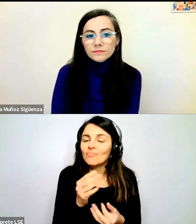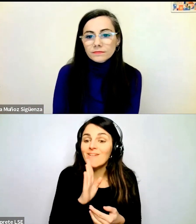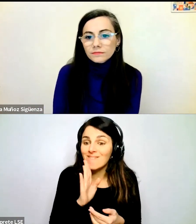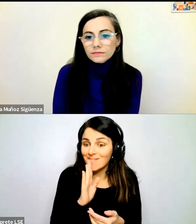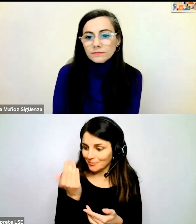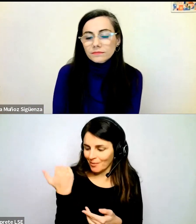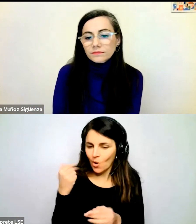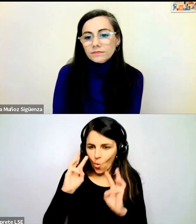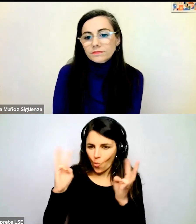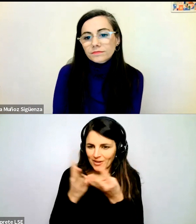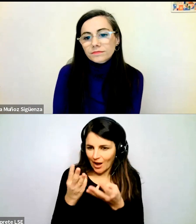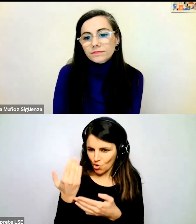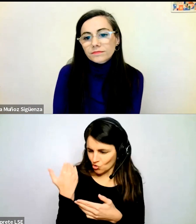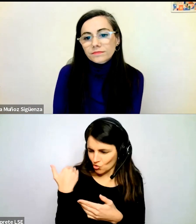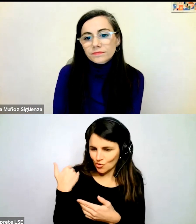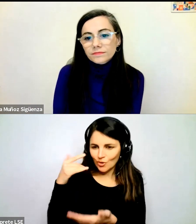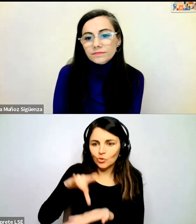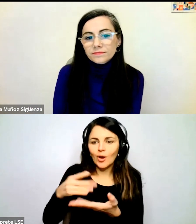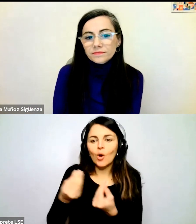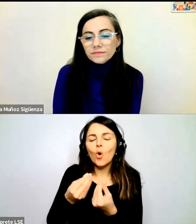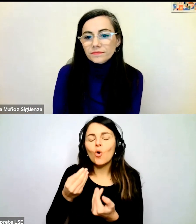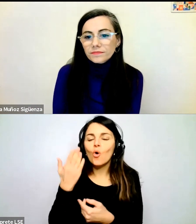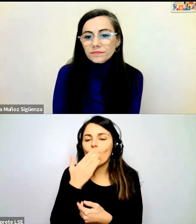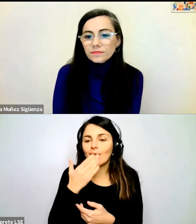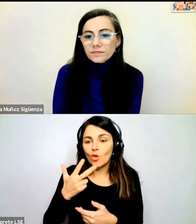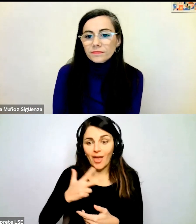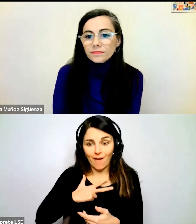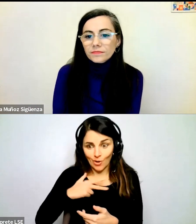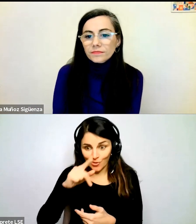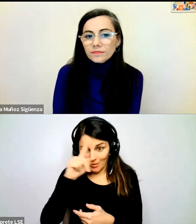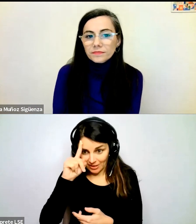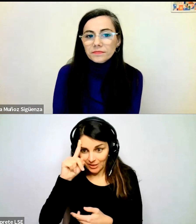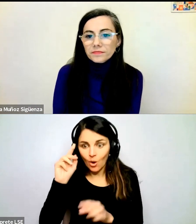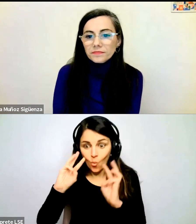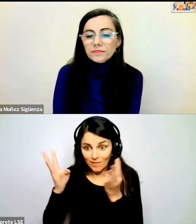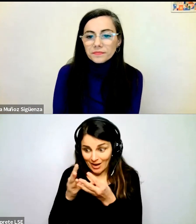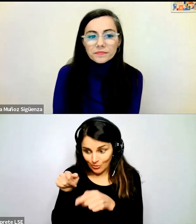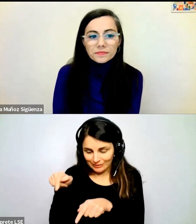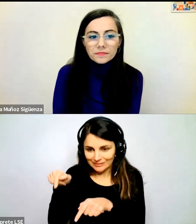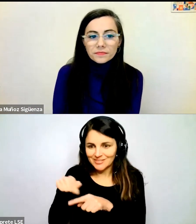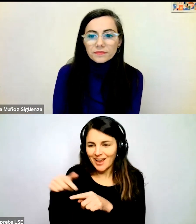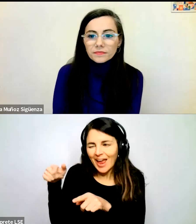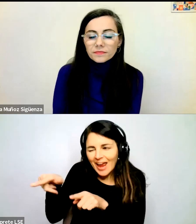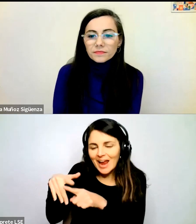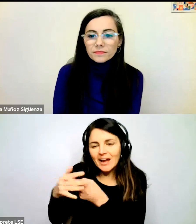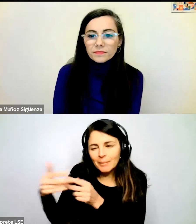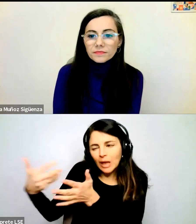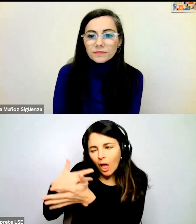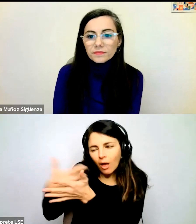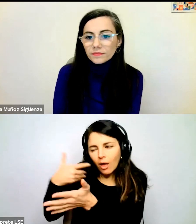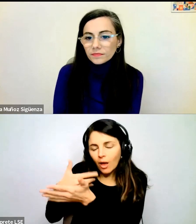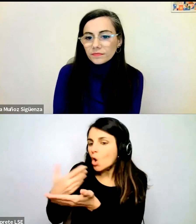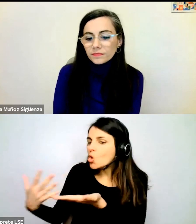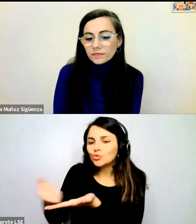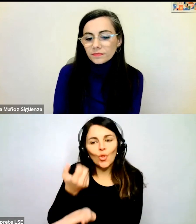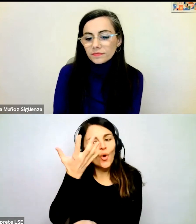compañeras abogadas del Colegio de Abogados de Madrid nos explicaron estas herramientas está colgado en la web, como os decía antes. Y la guía